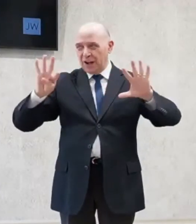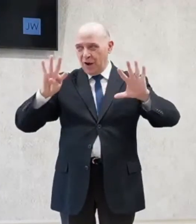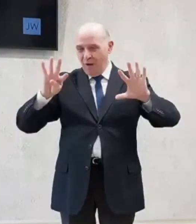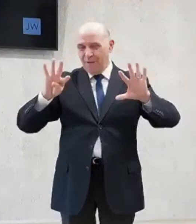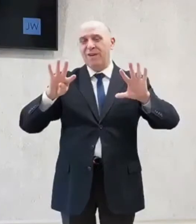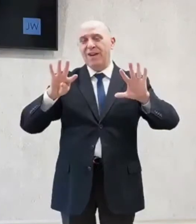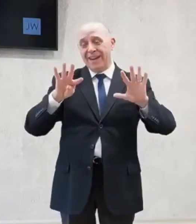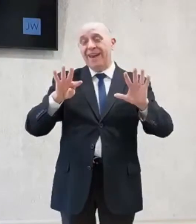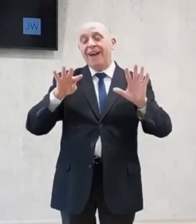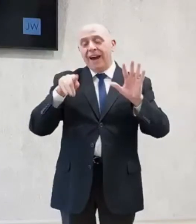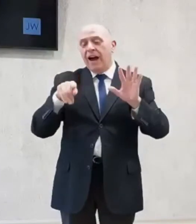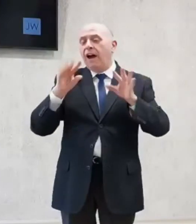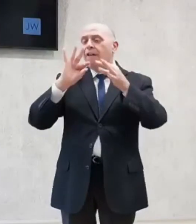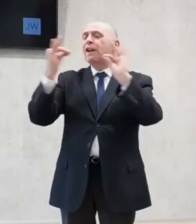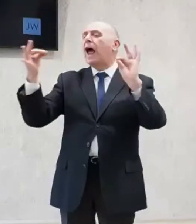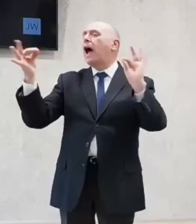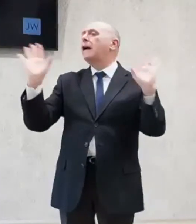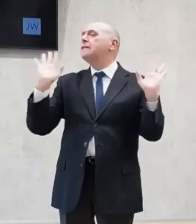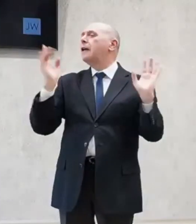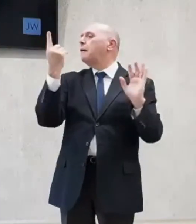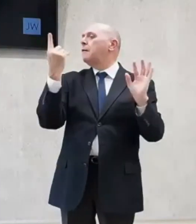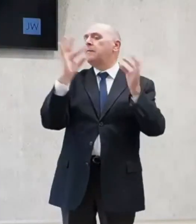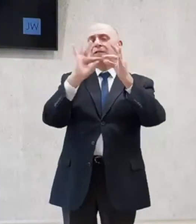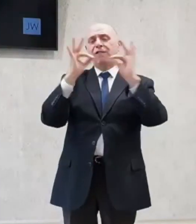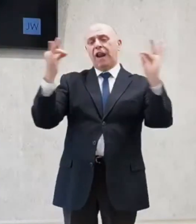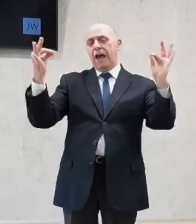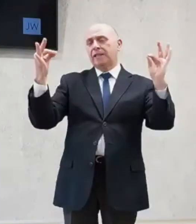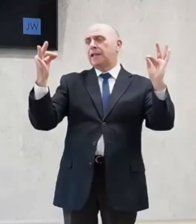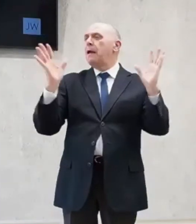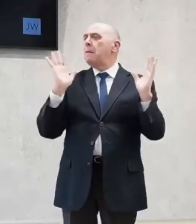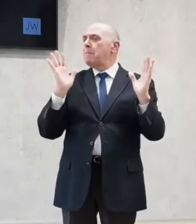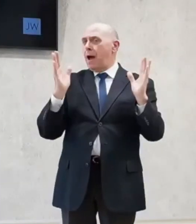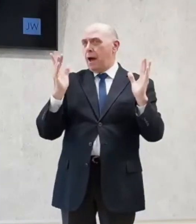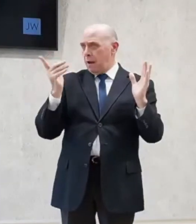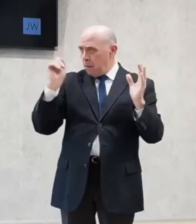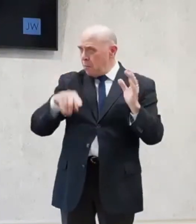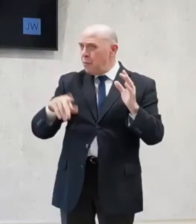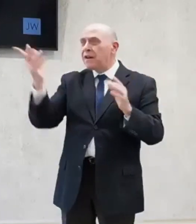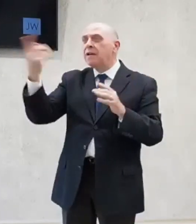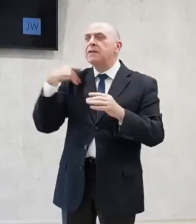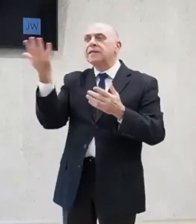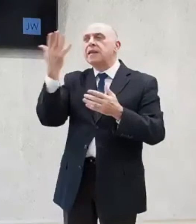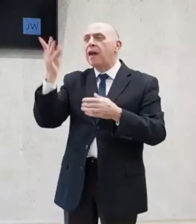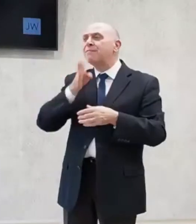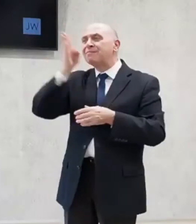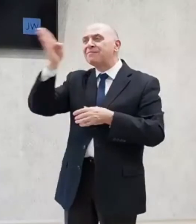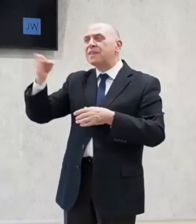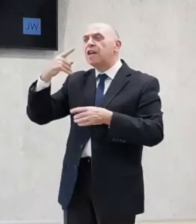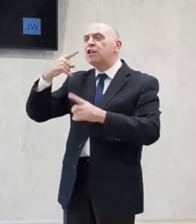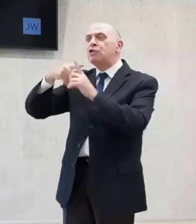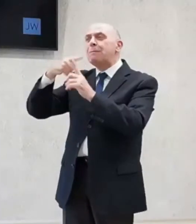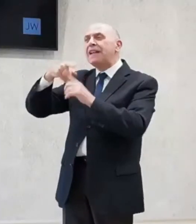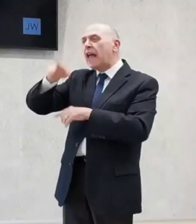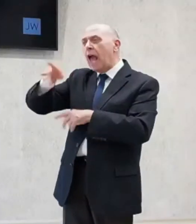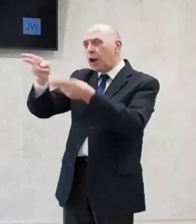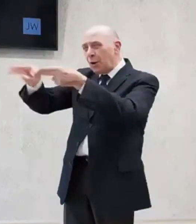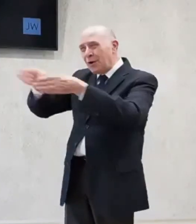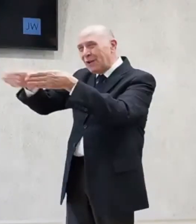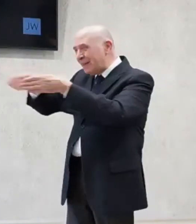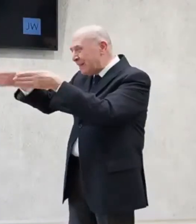è una frase se ci pensiamo bene che a volte troviamo anche sulle lapidi quando noi giriamo per i cimitero